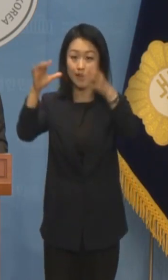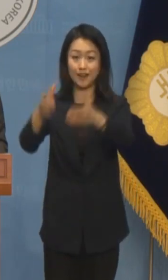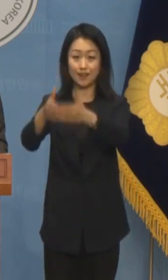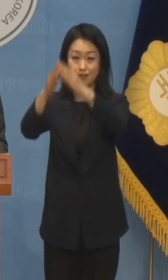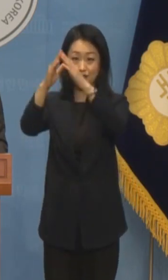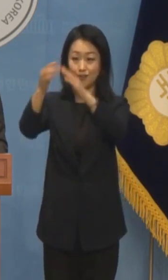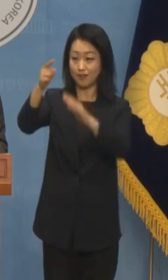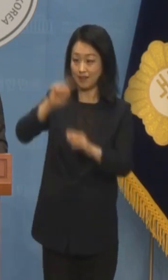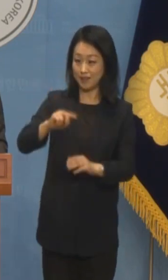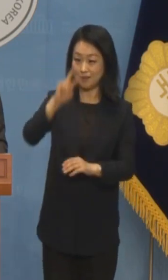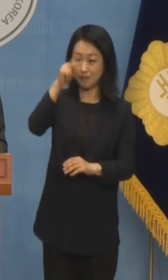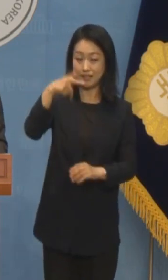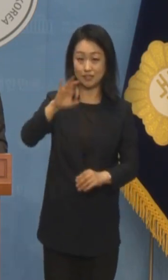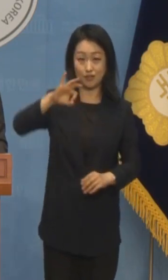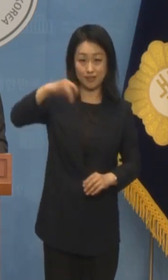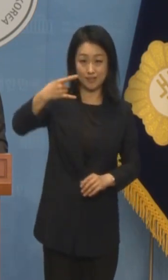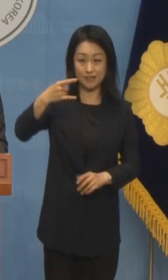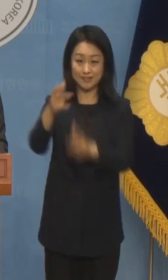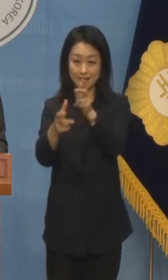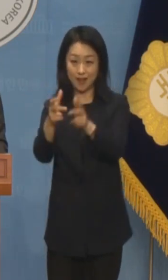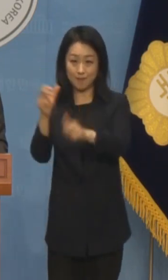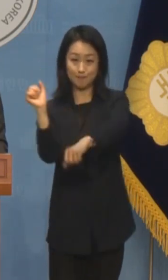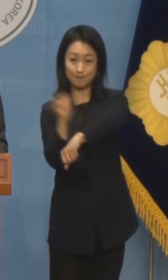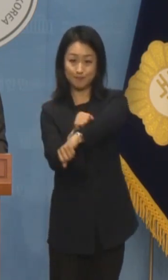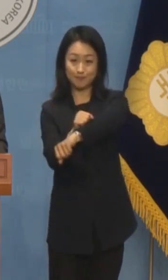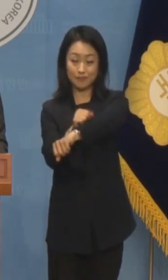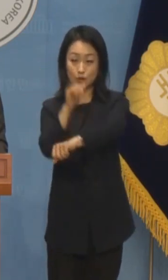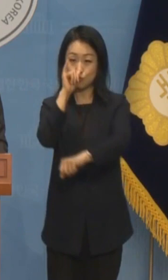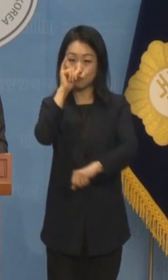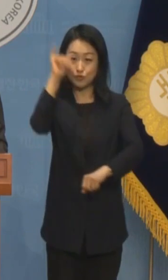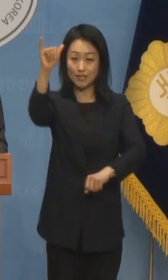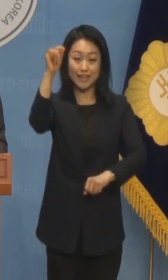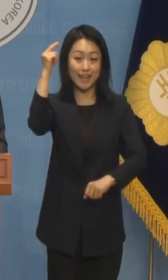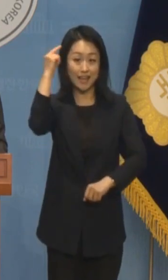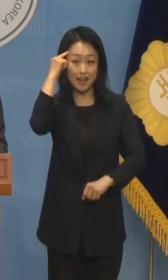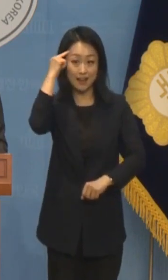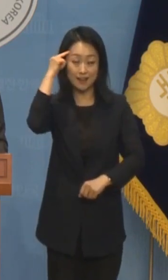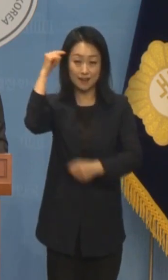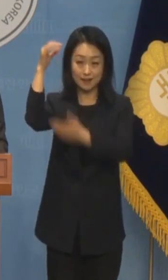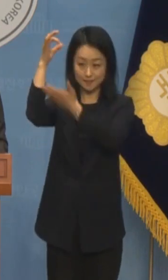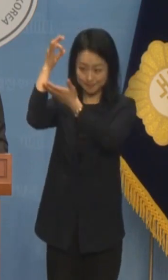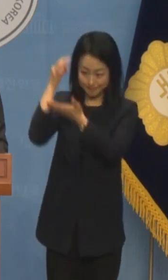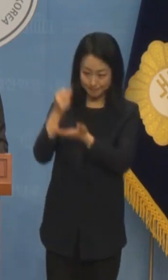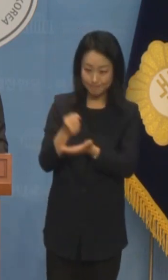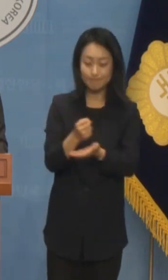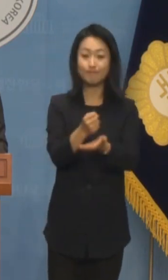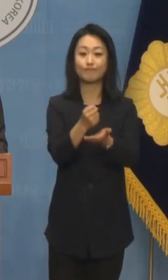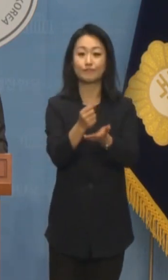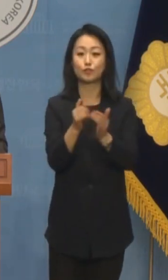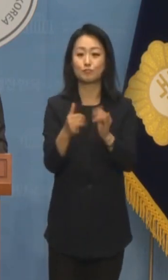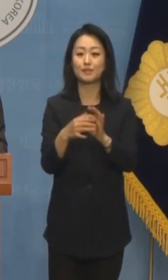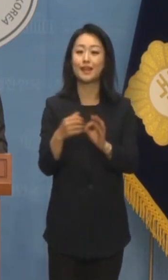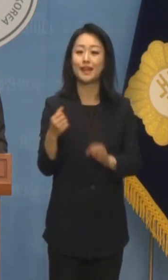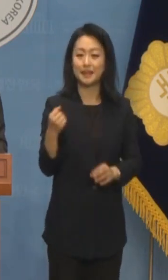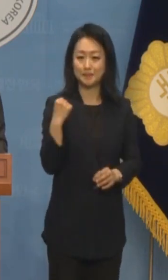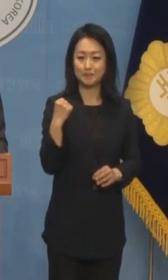박정희 대통령의 산업화, 이 위대한 정신을 이어받고자 하는 건 우리 국민의힘입니다.